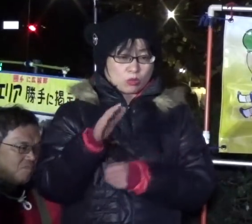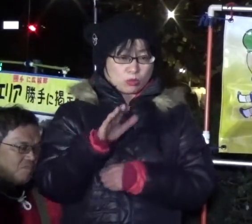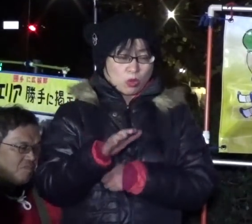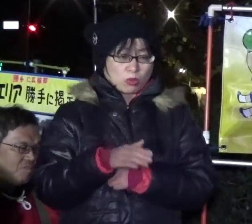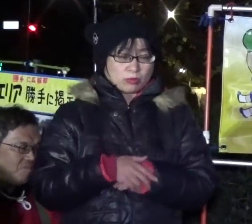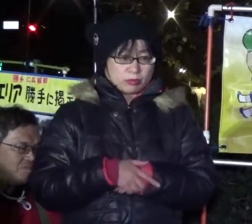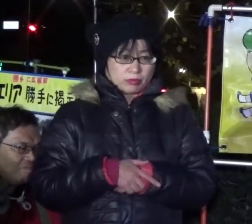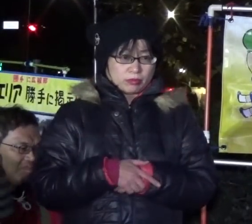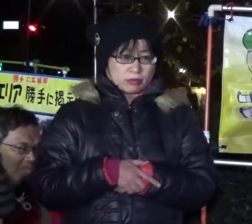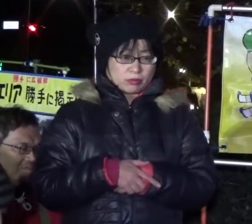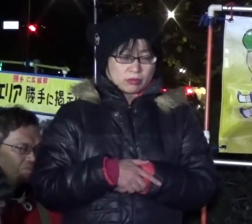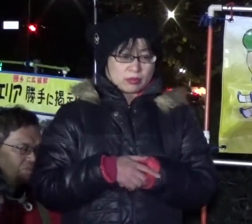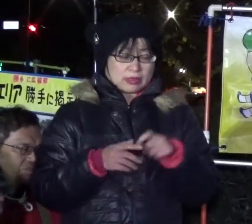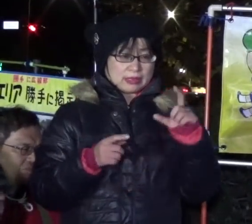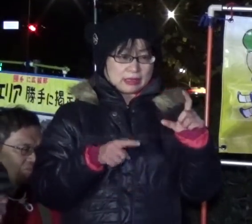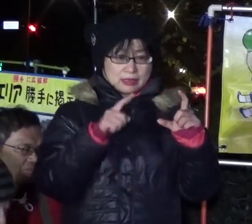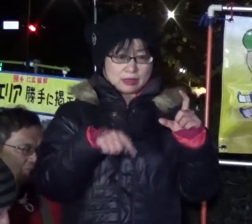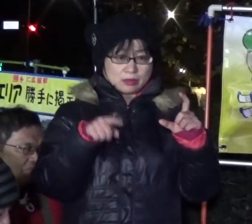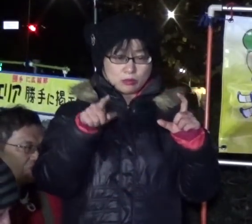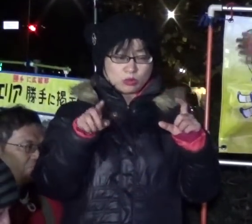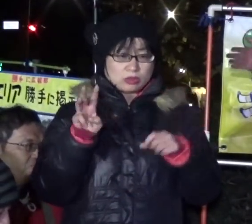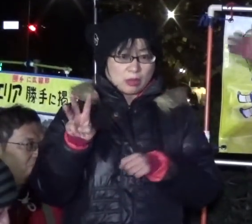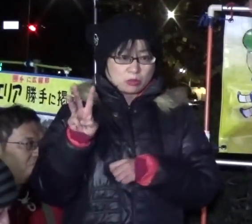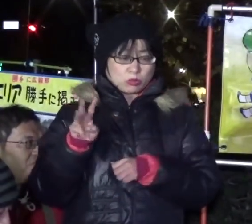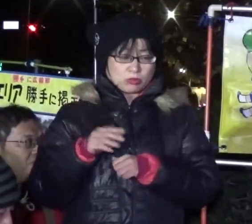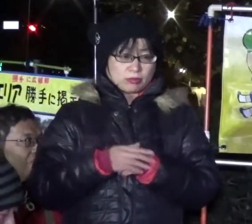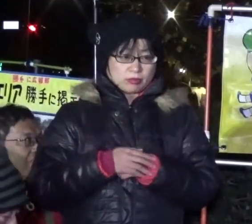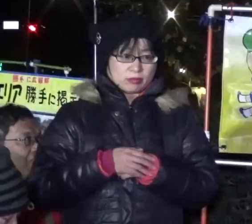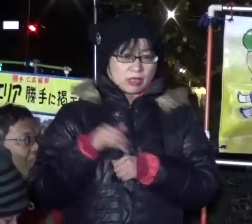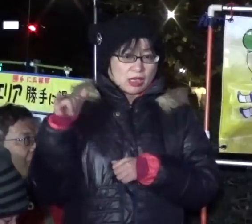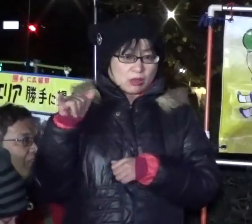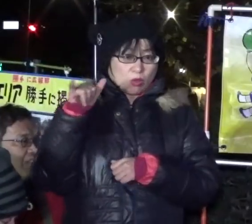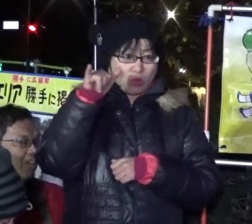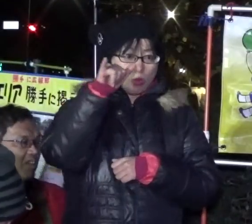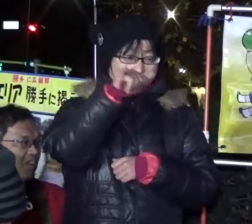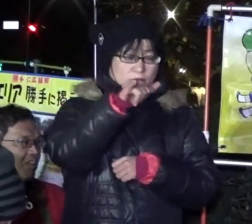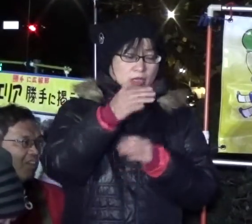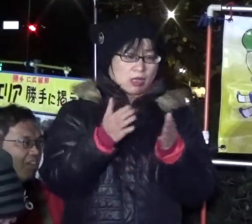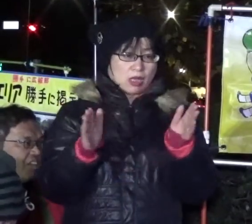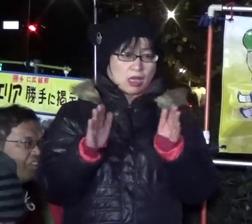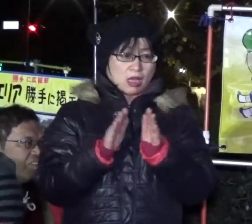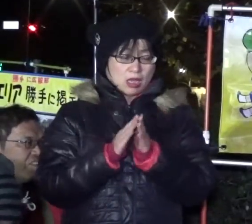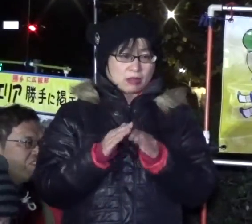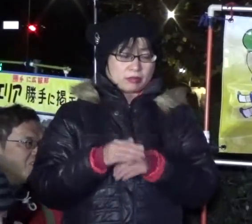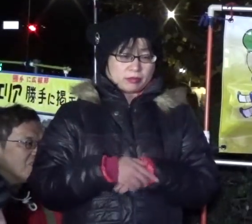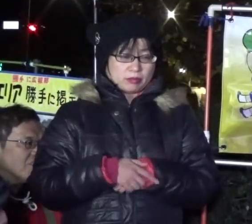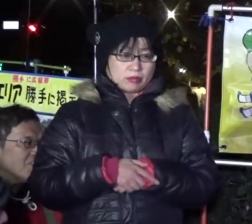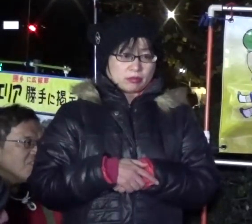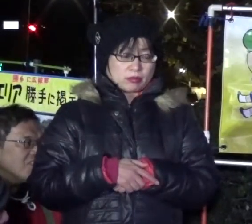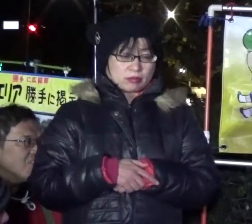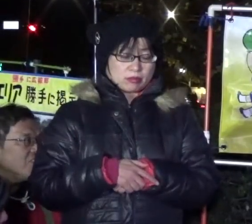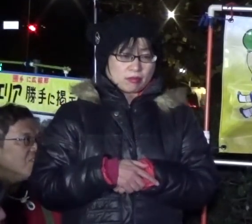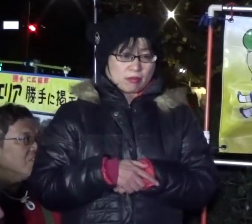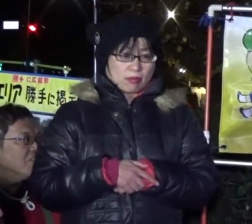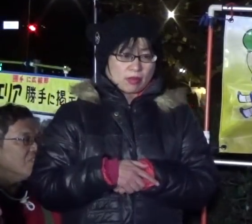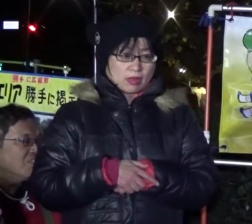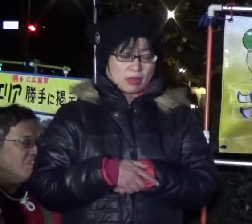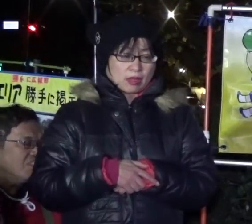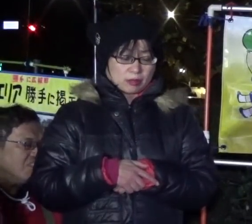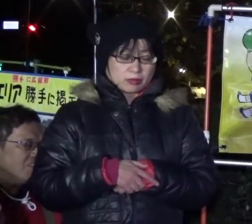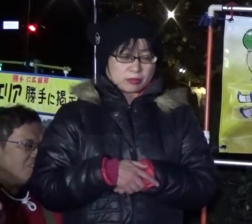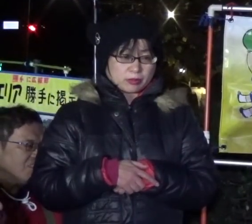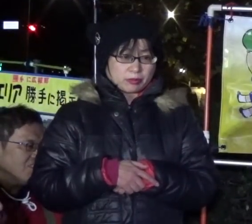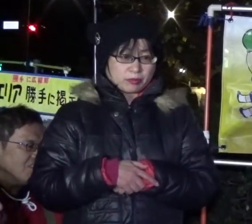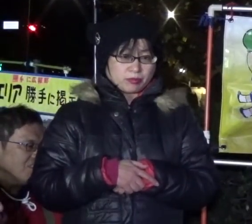れば、 CVW 空母の飛行機部隊は早期警戒機とかそういったもの、電子戦機と